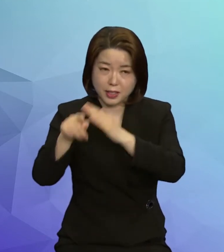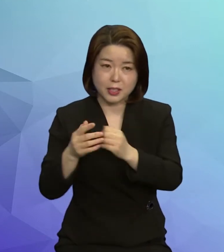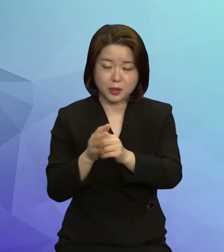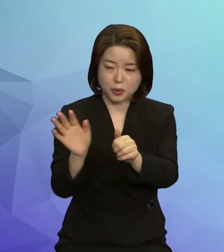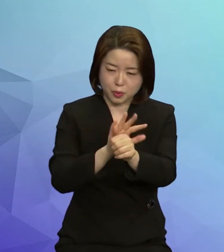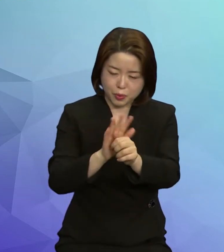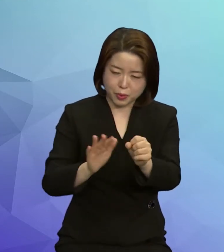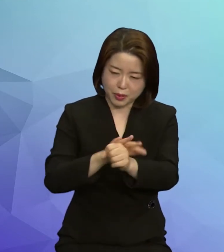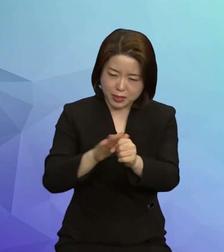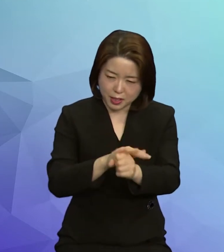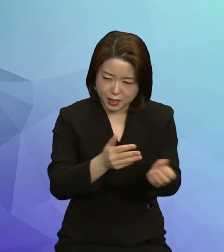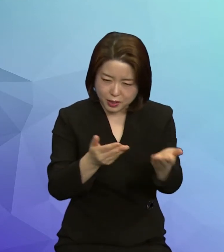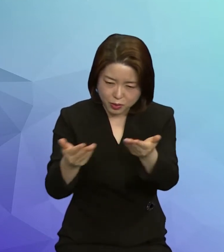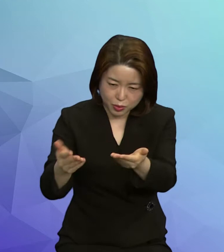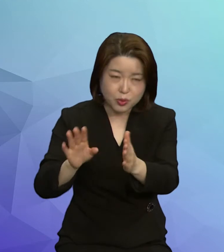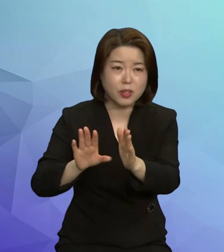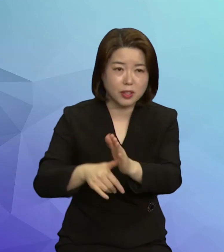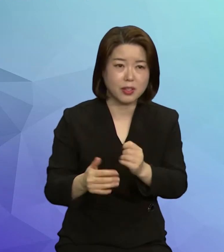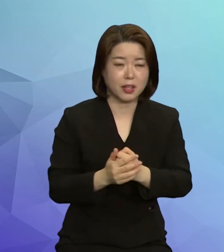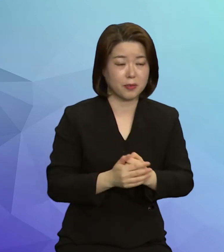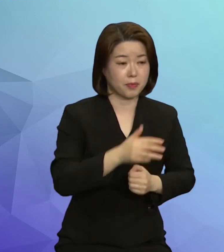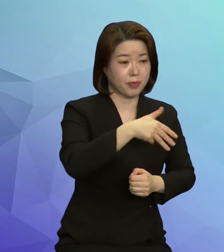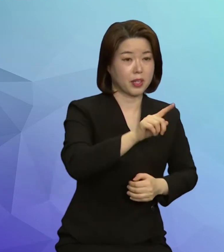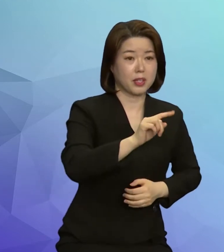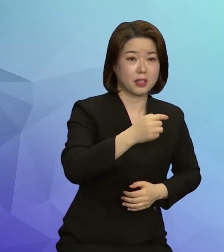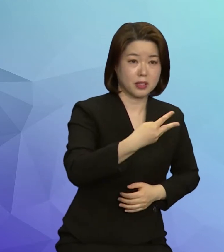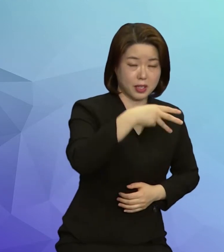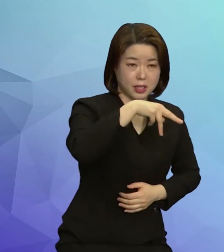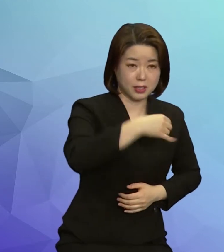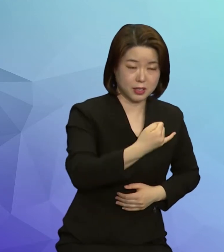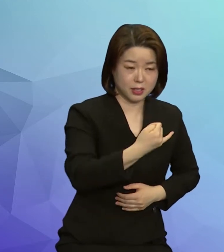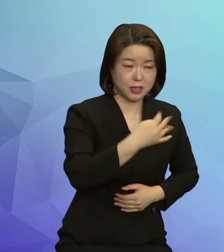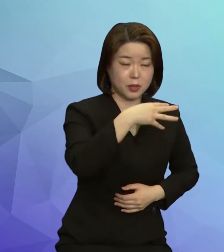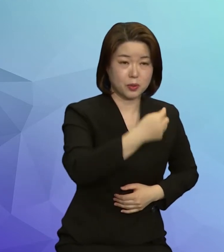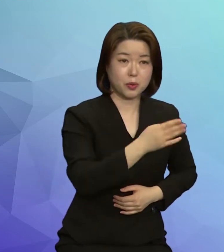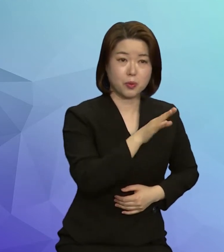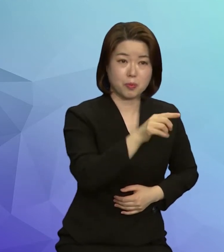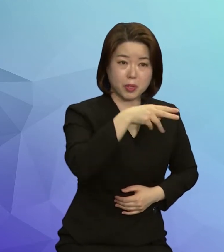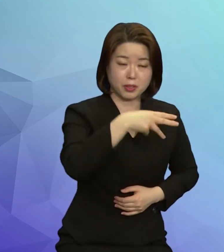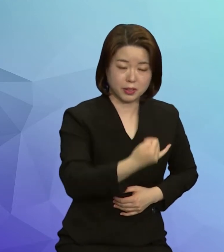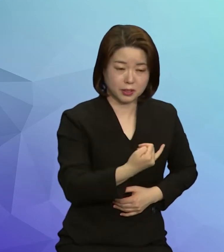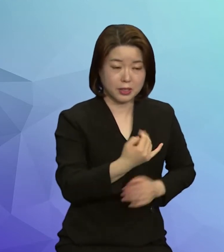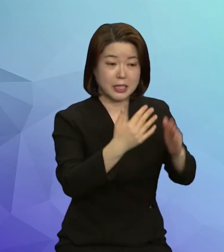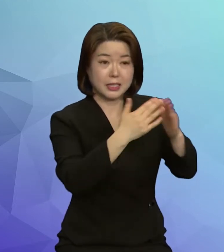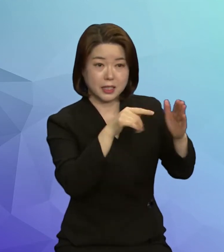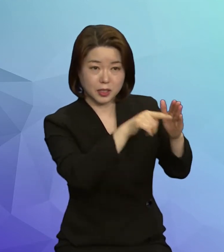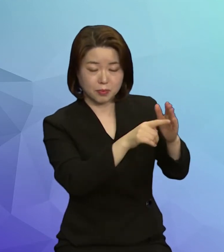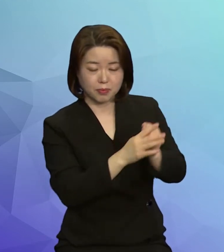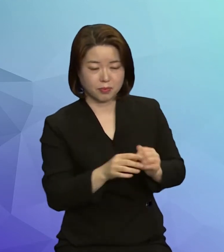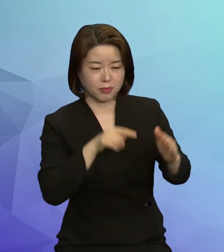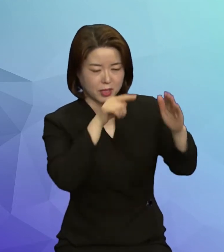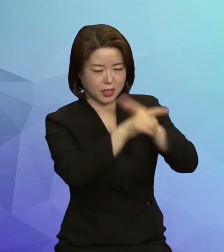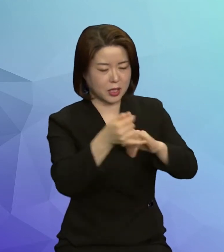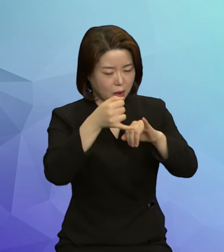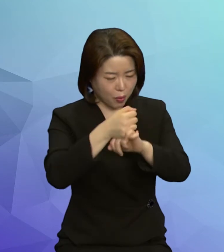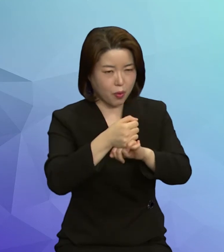위로와 사랑의 선물을 전해줄 때 이 찰스 로버트 가해자의 집도 반드시